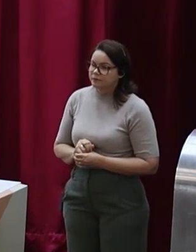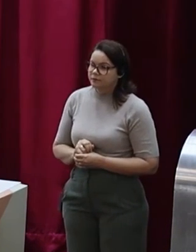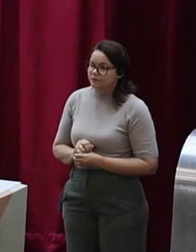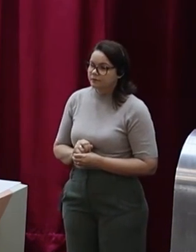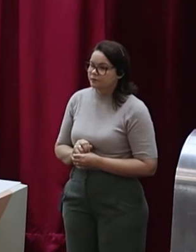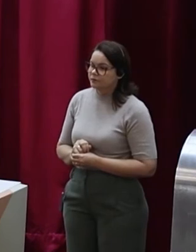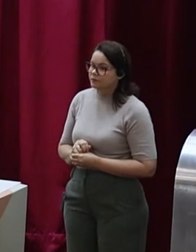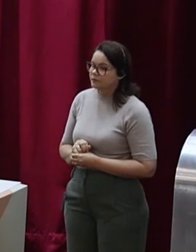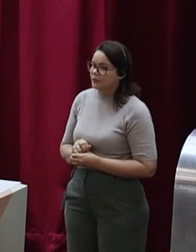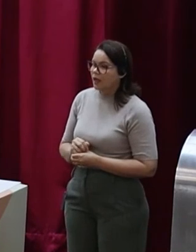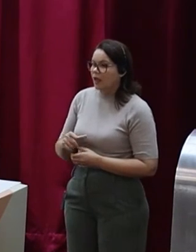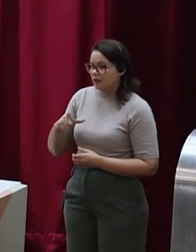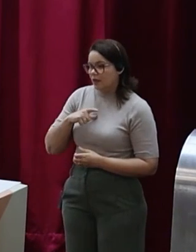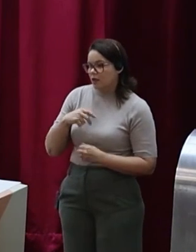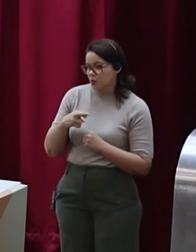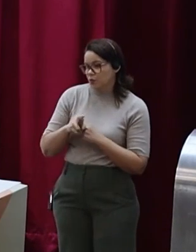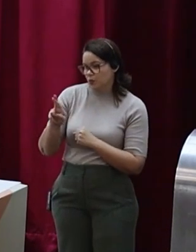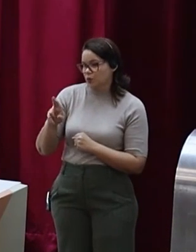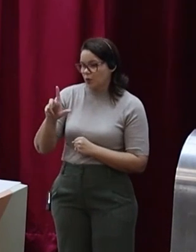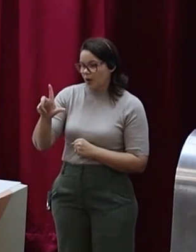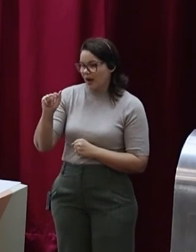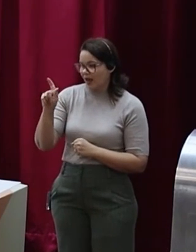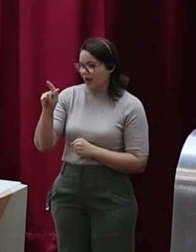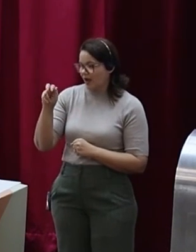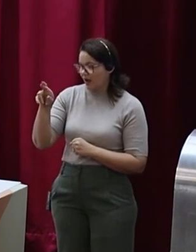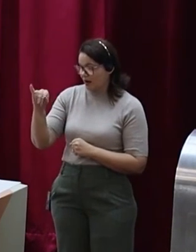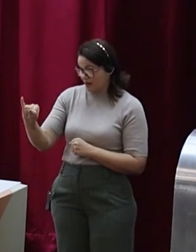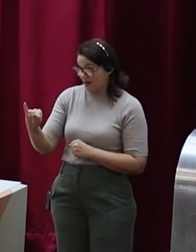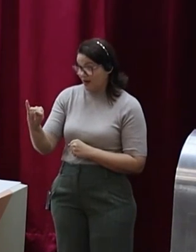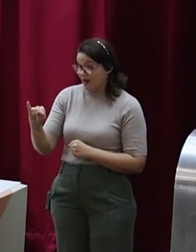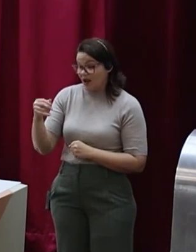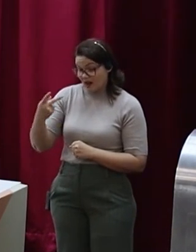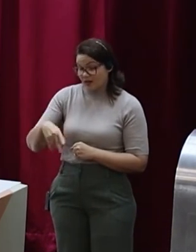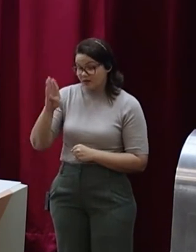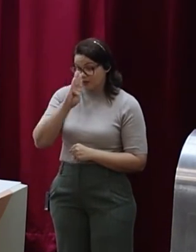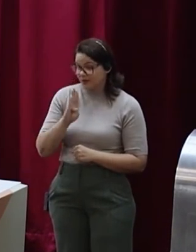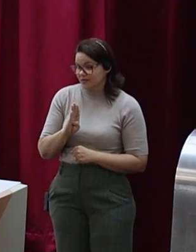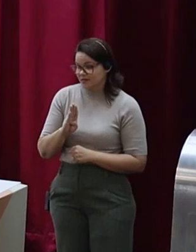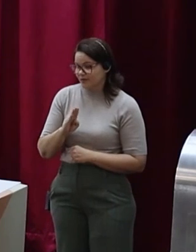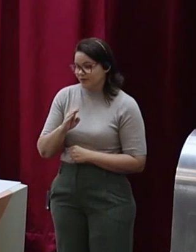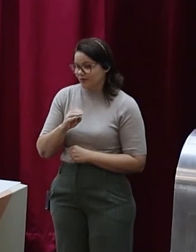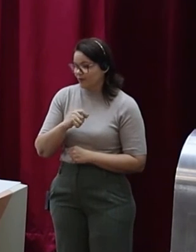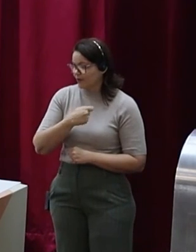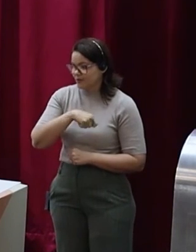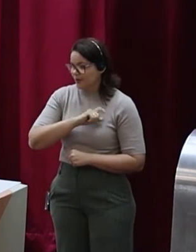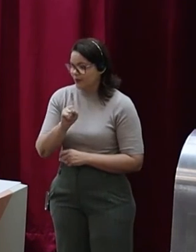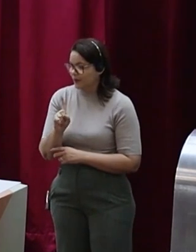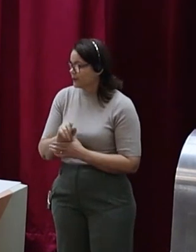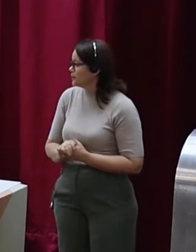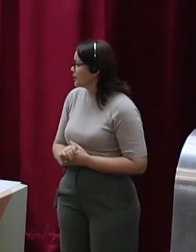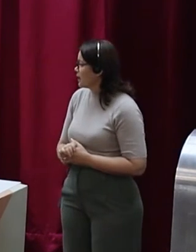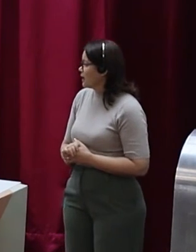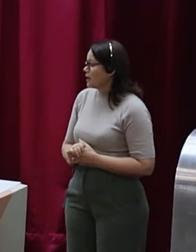Lagares. Galego, sí, no es gallego, no es español, no es español, es gallego. Él habla de esto